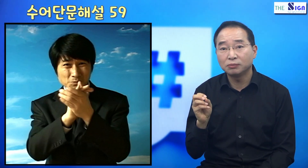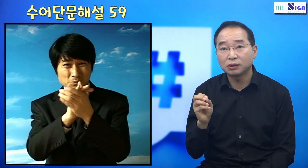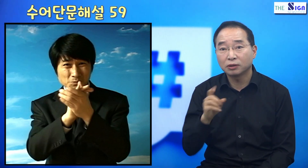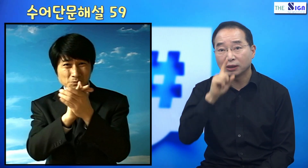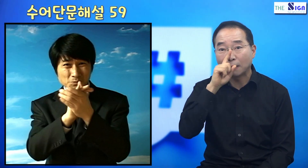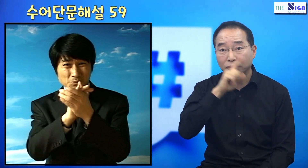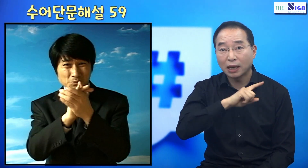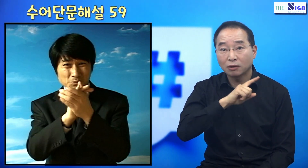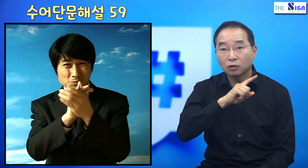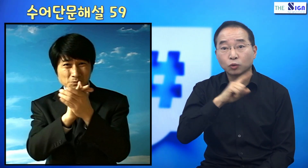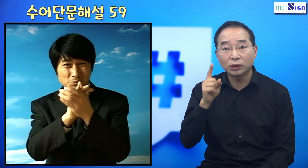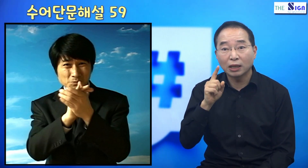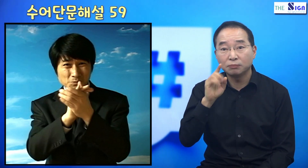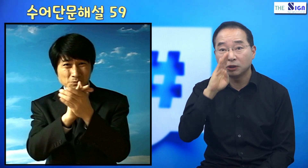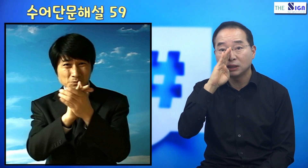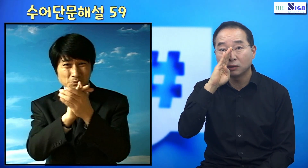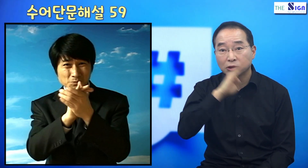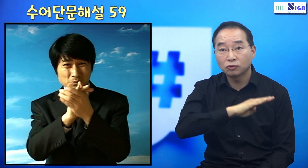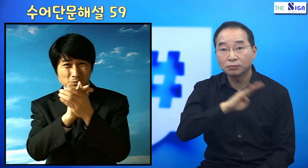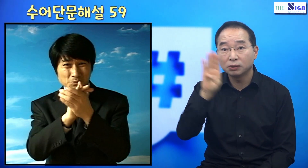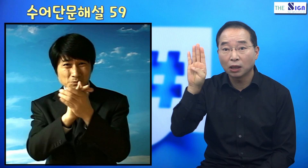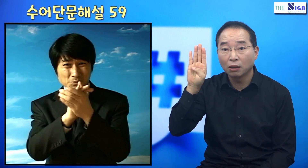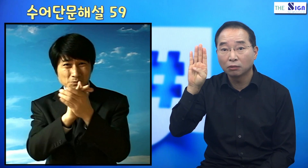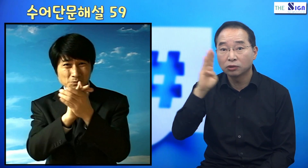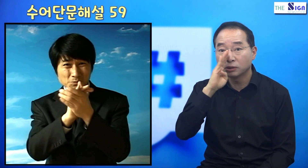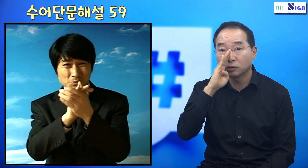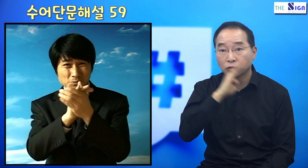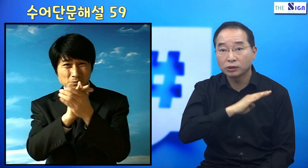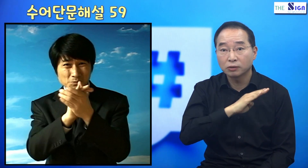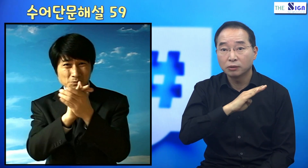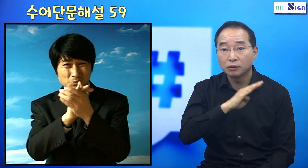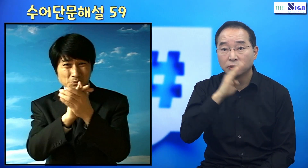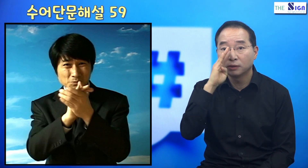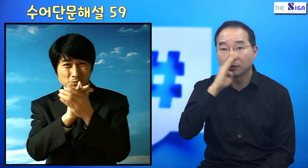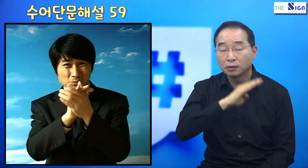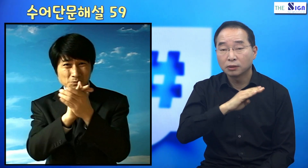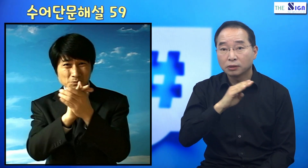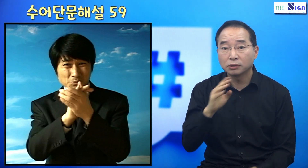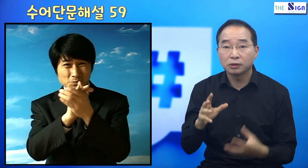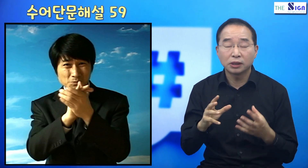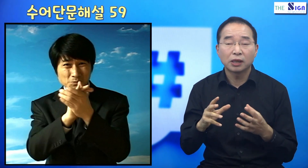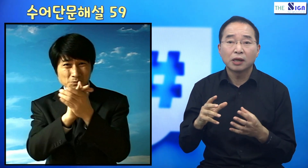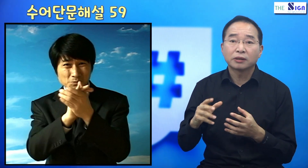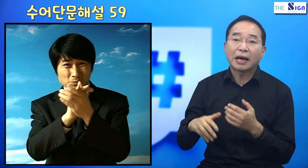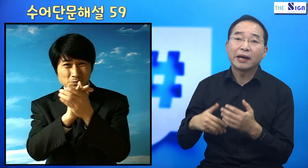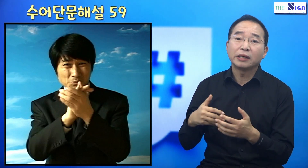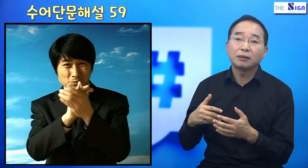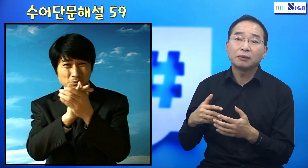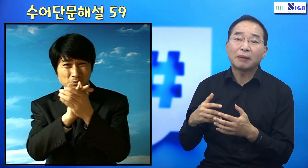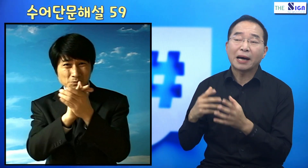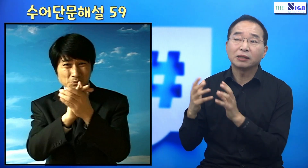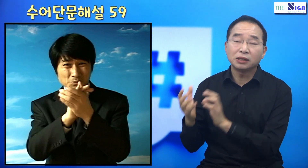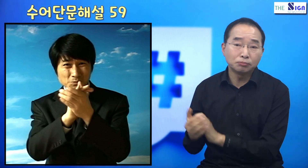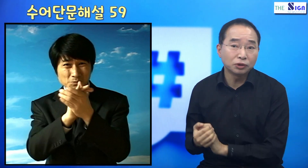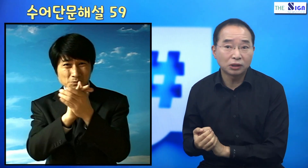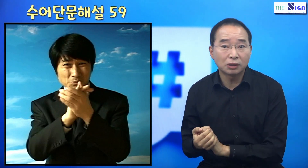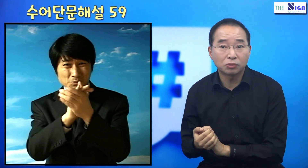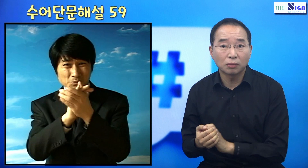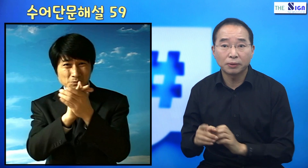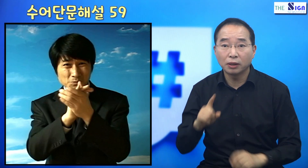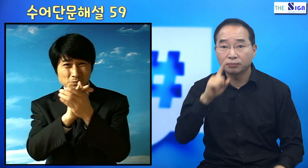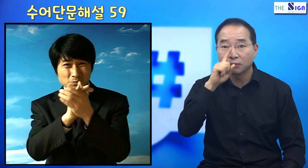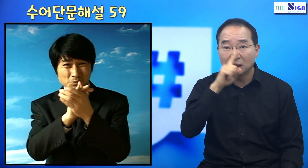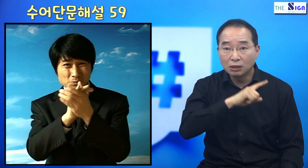두 가지 의미 있어요. 나쁘다라는 거 또 다른 의미를 이렇게도 씁니다. 전체적으로 해서. 그래서 이제 나이 많으신